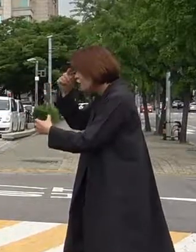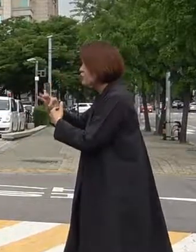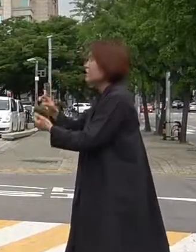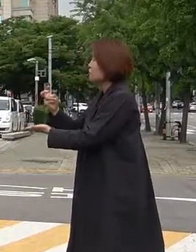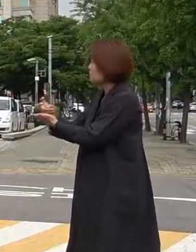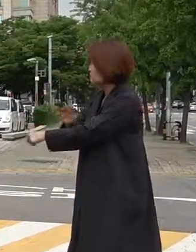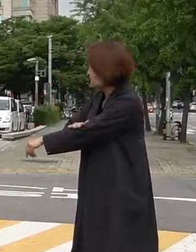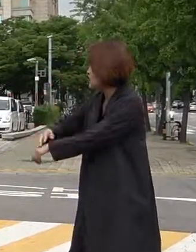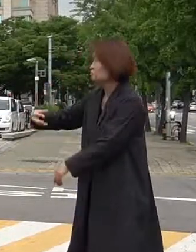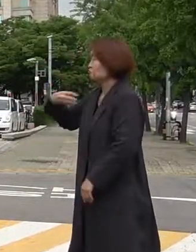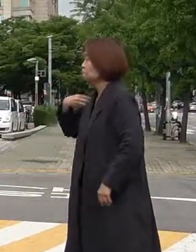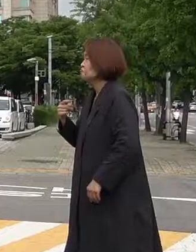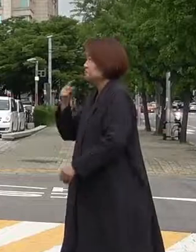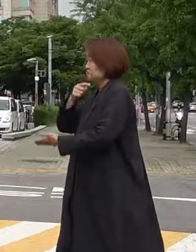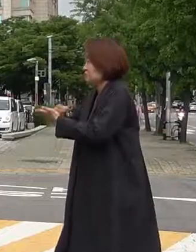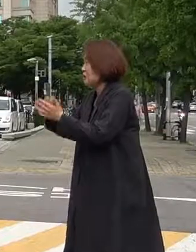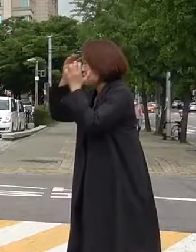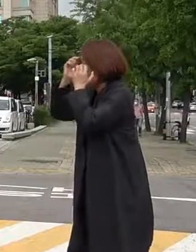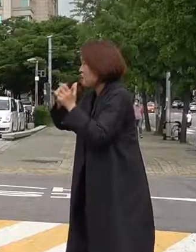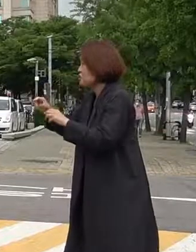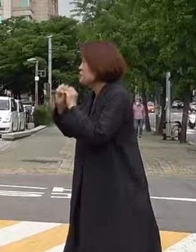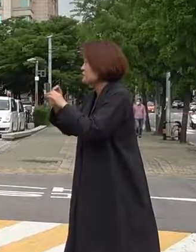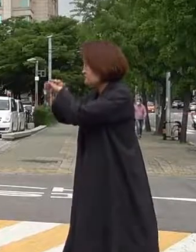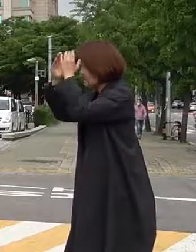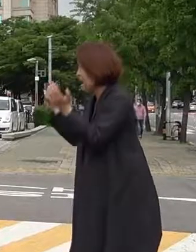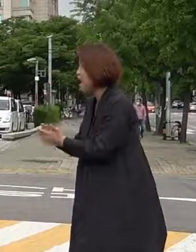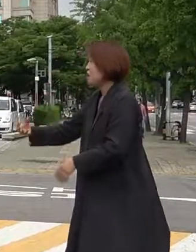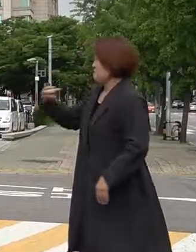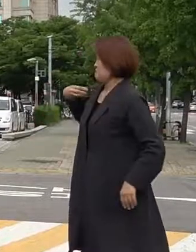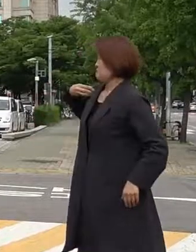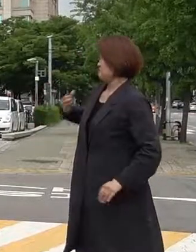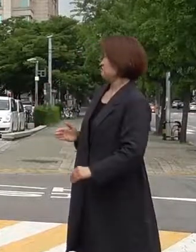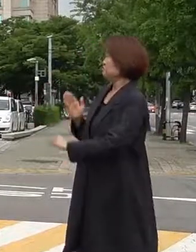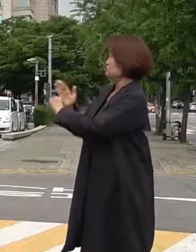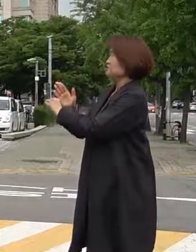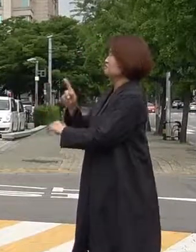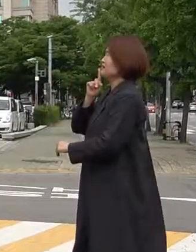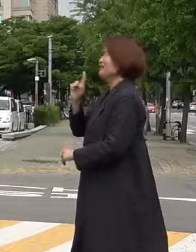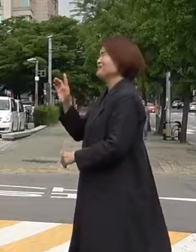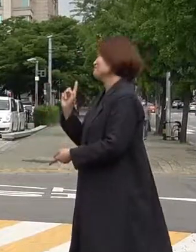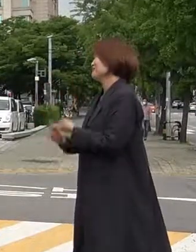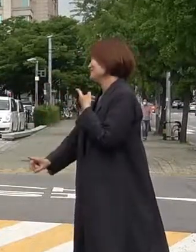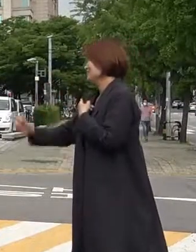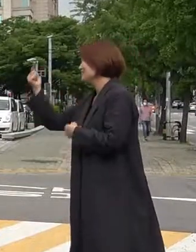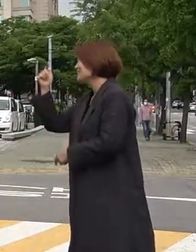있고 재난방송에 소통을 다하고 있다 이런 얘기를 할 계제는 아닌 것 같습니다.